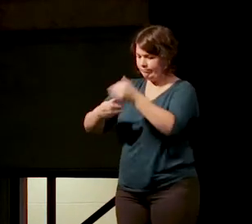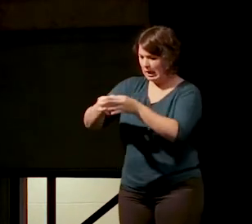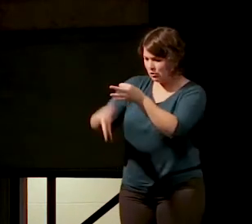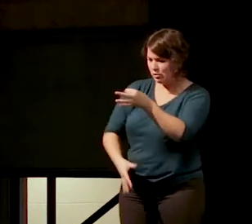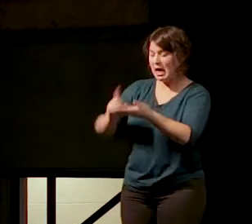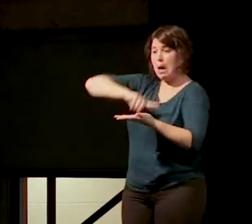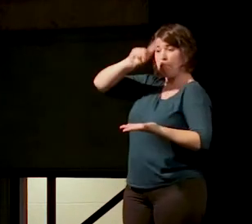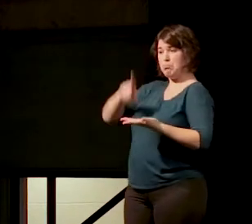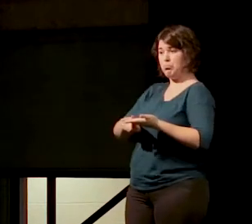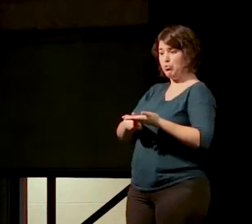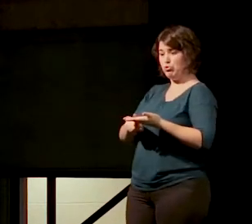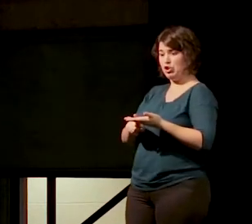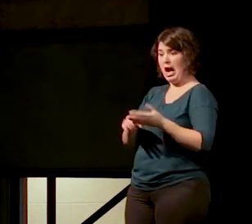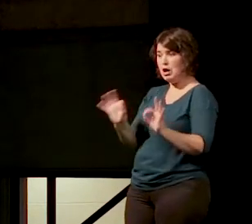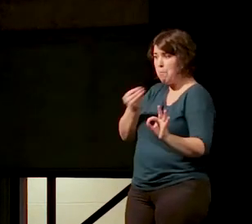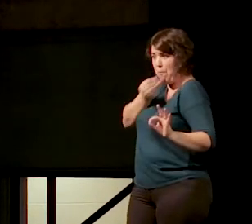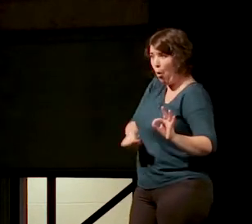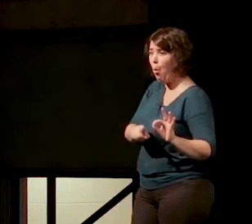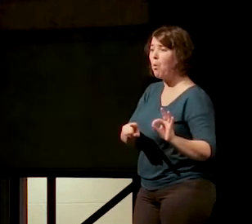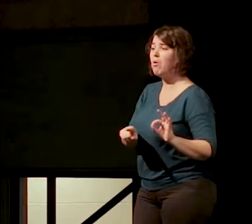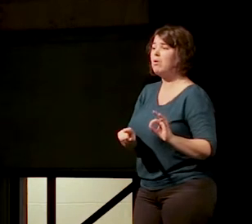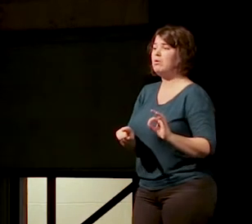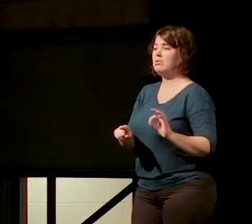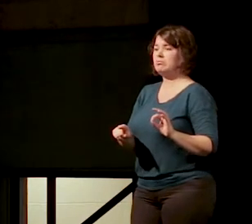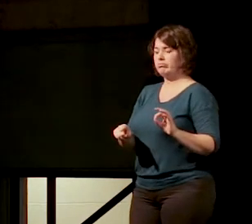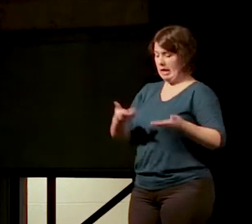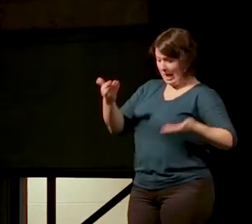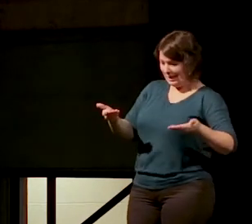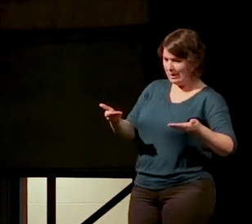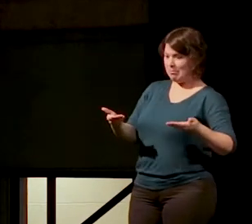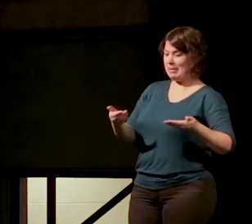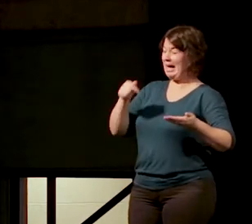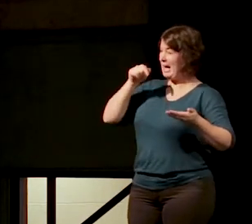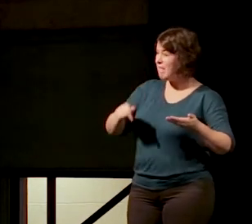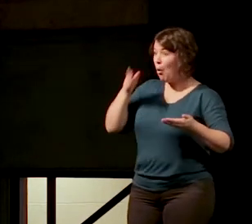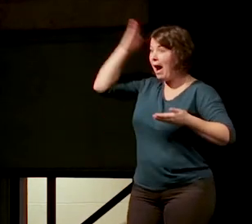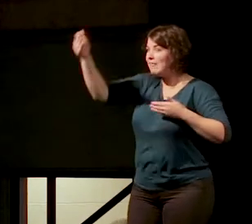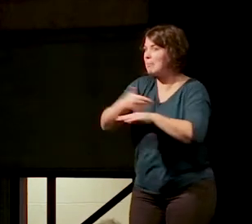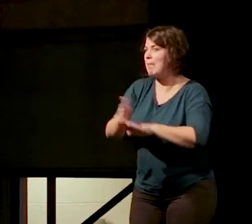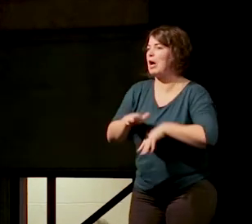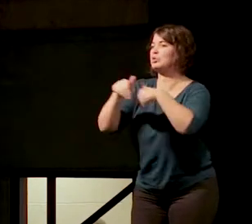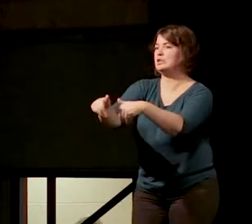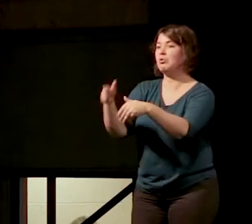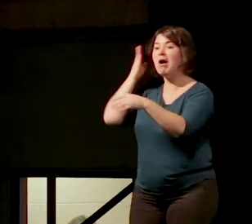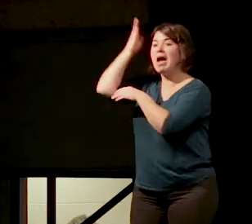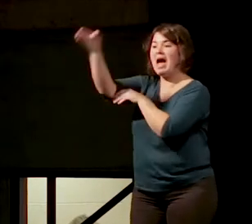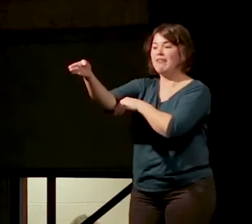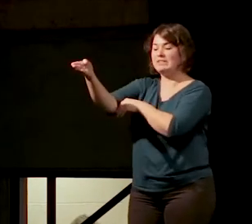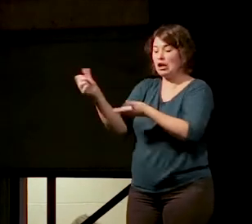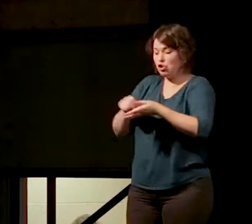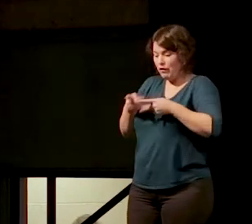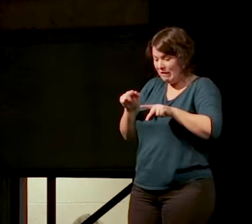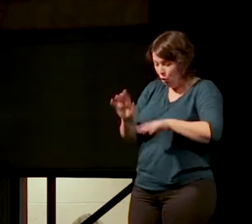budget reste très bonne, équilibrée et doit surtout continuer à préparer l'avenir en